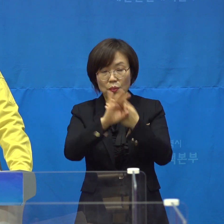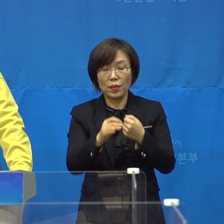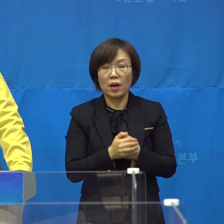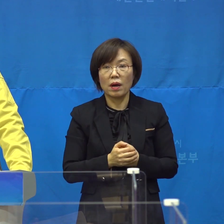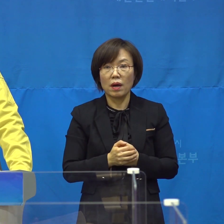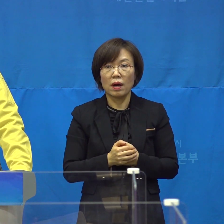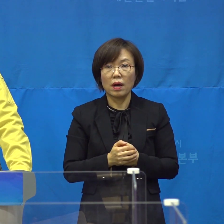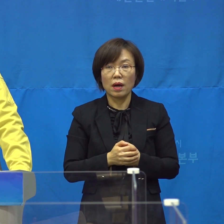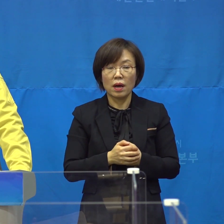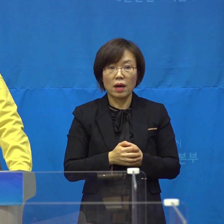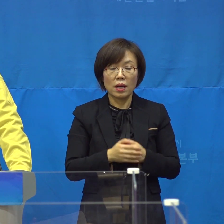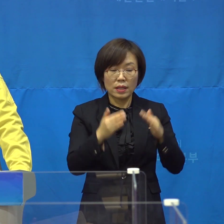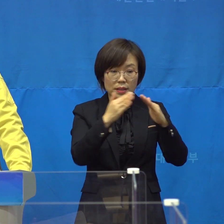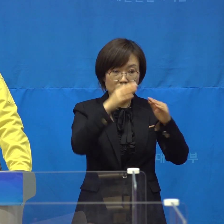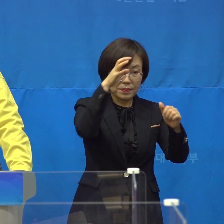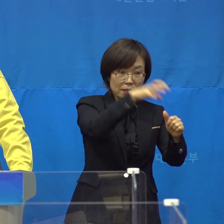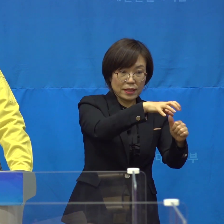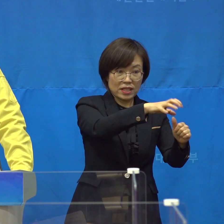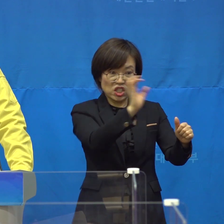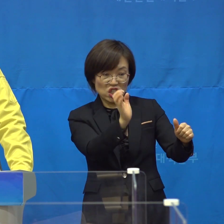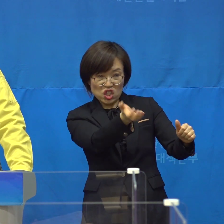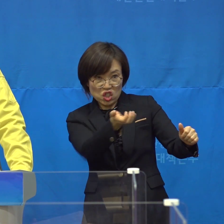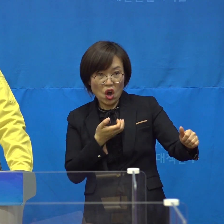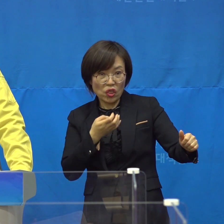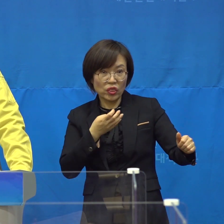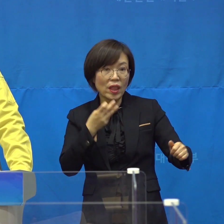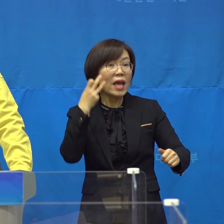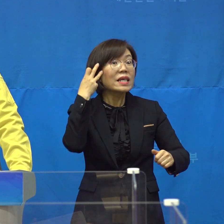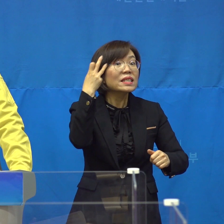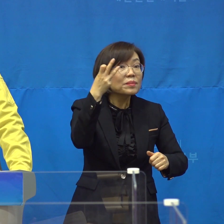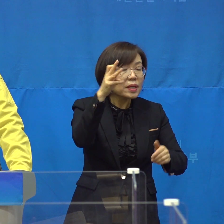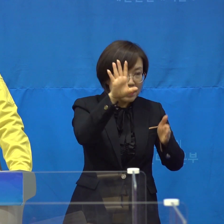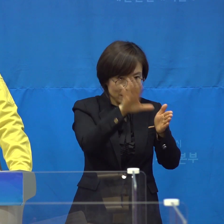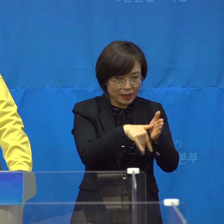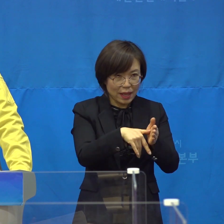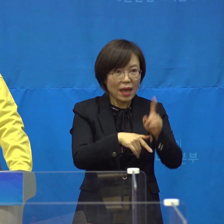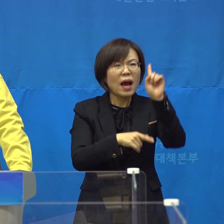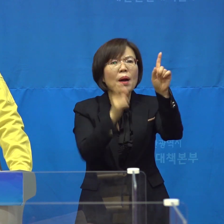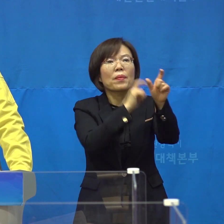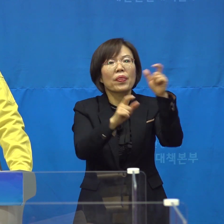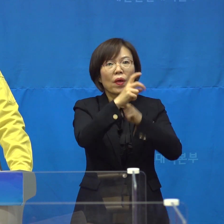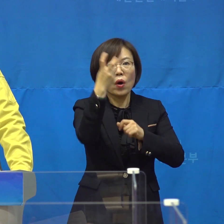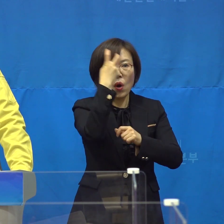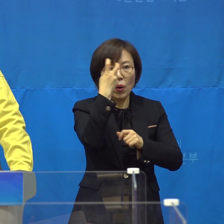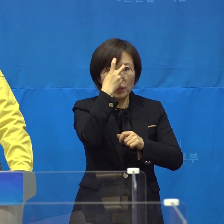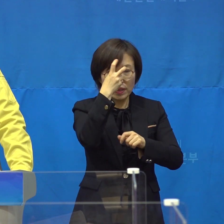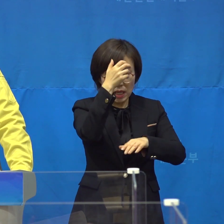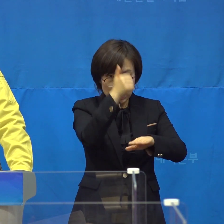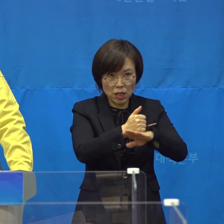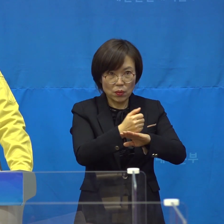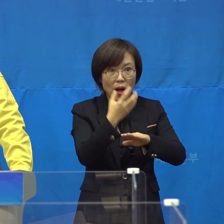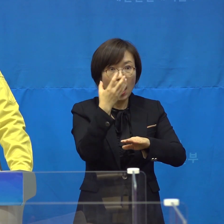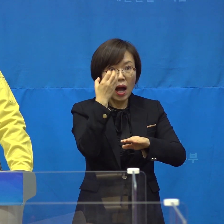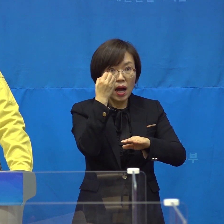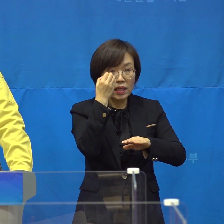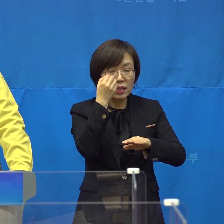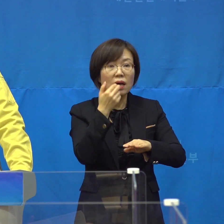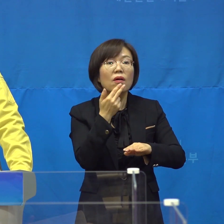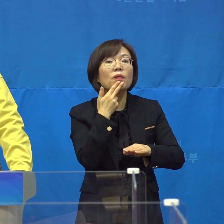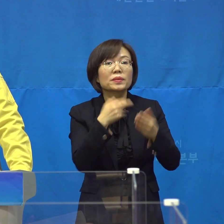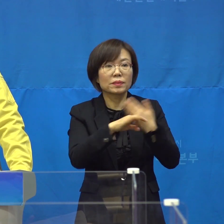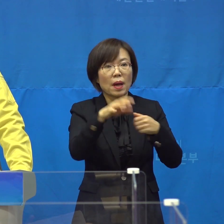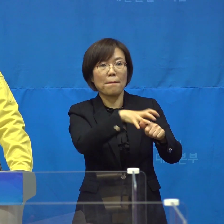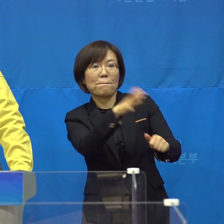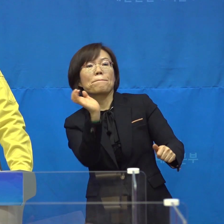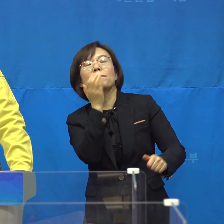경우에는 자가격리 해제 전 13일째 한 번 더 검사를 해서 음성이 나오면 다음날 해지되는 걸로